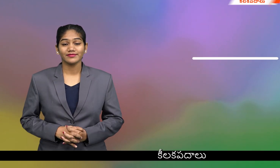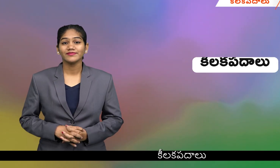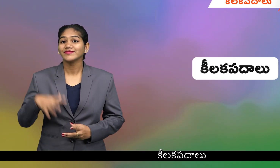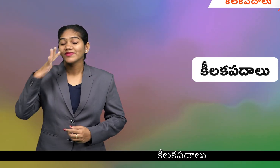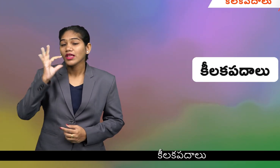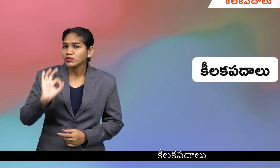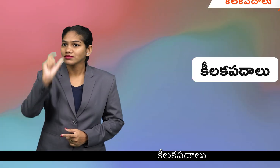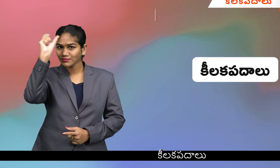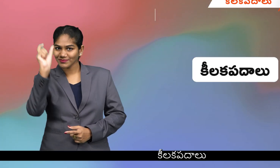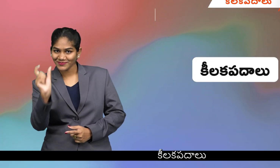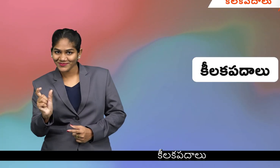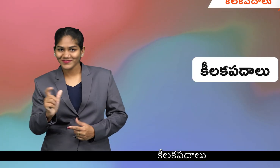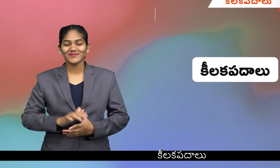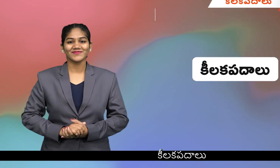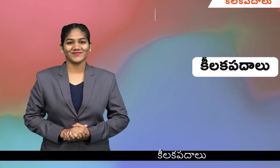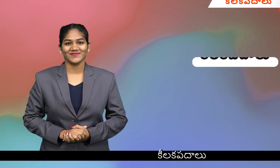కీలక పదాలు: